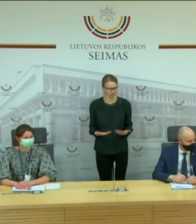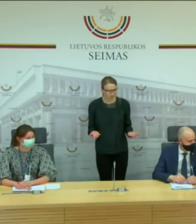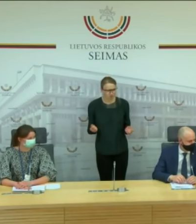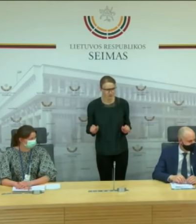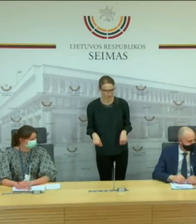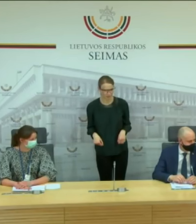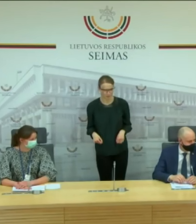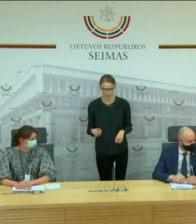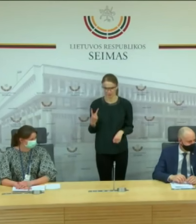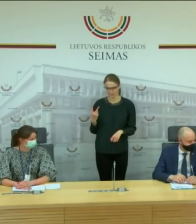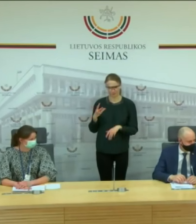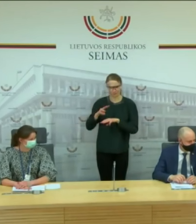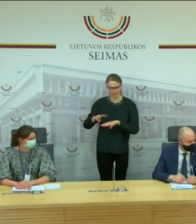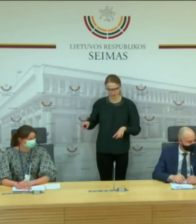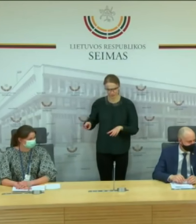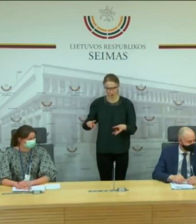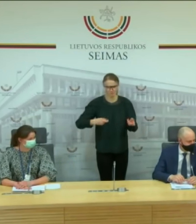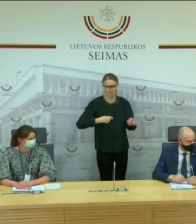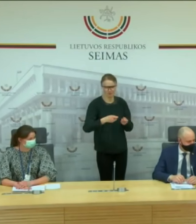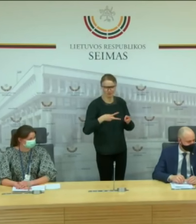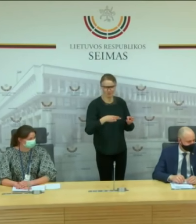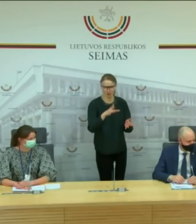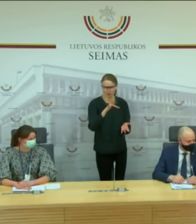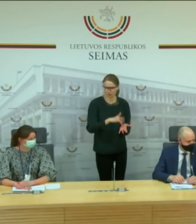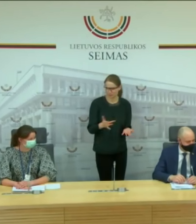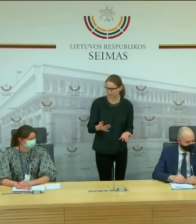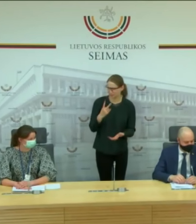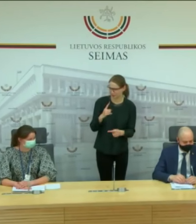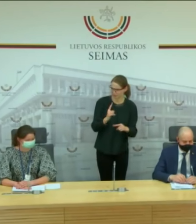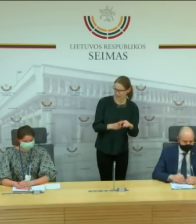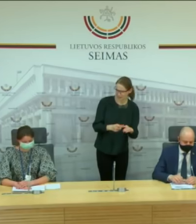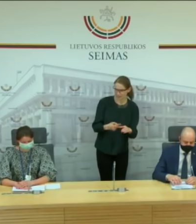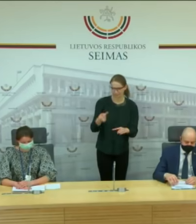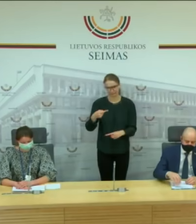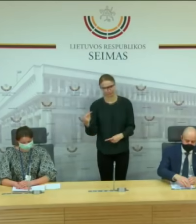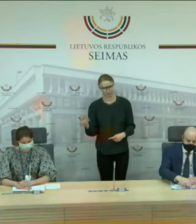kaip vertinate tokį pasiūlymą, kokius jo pliusus bei minusus išvelgiate?